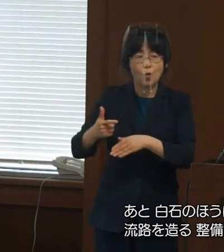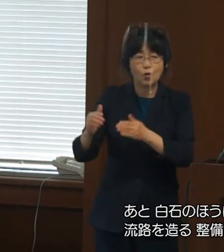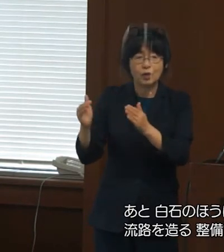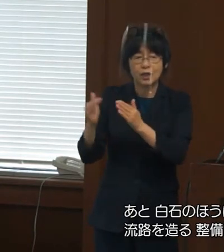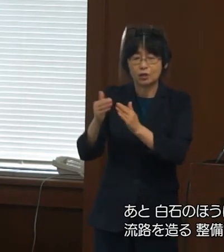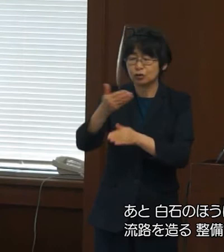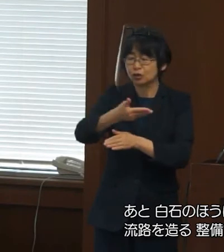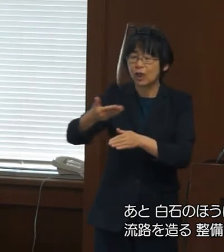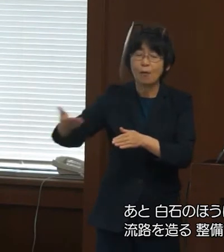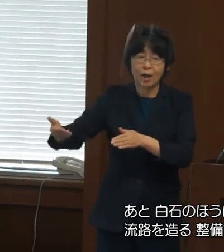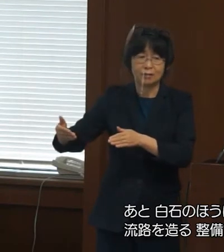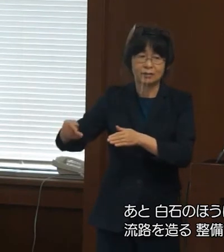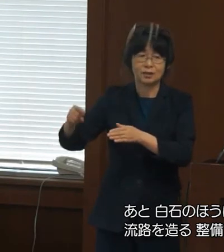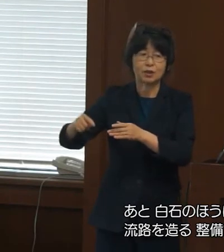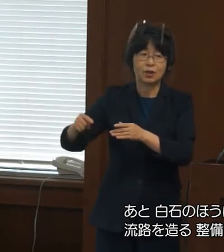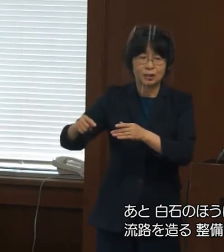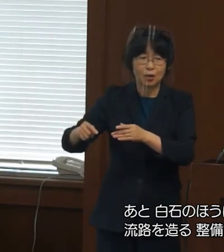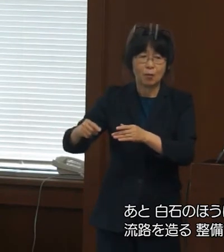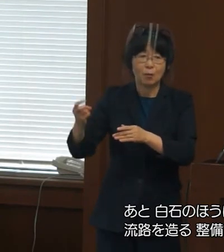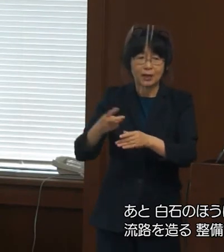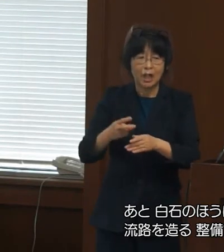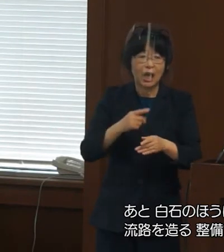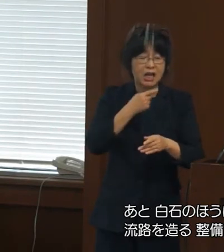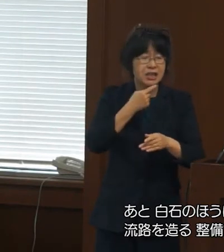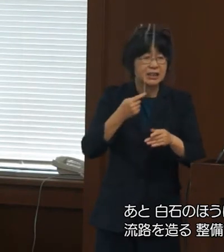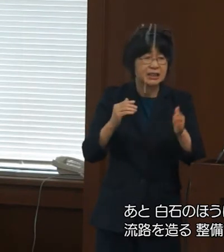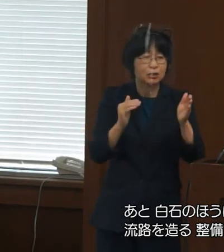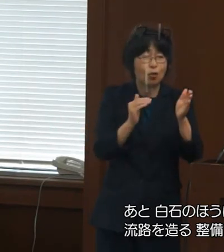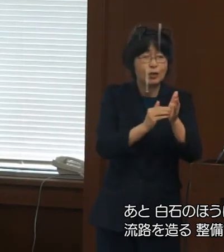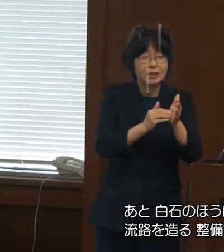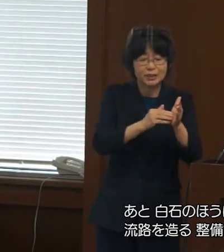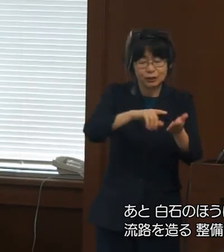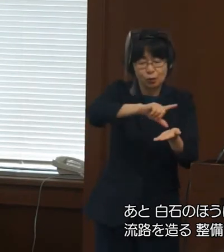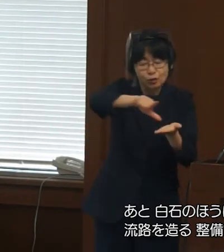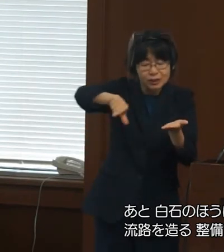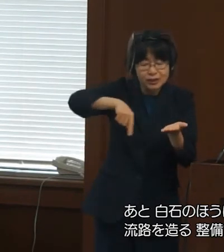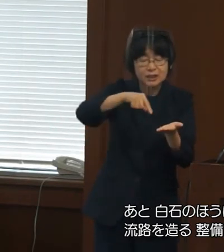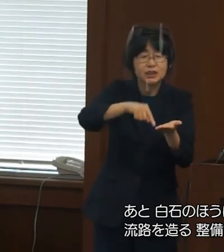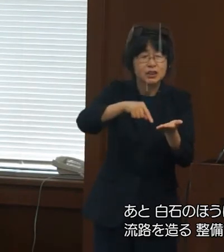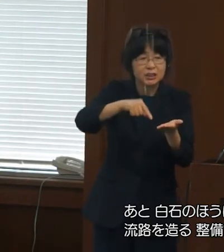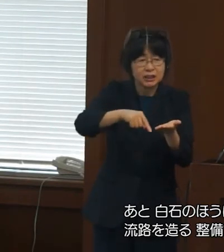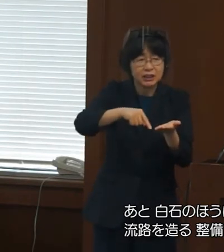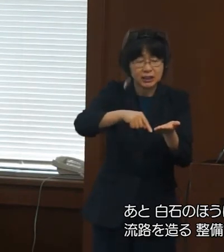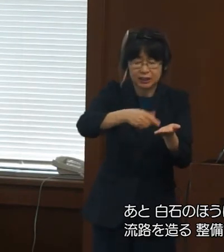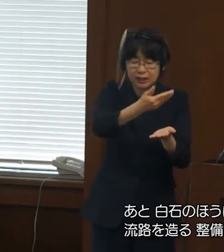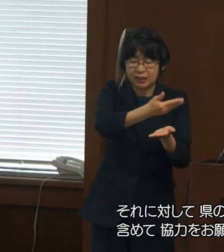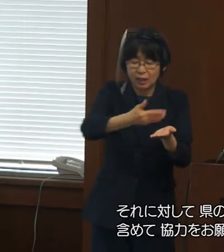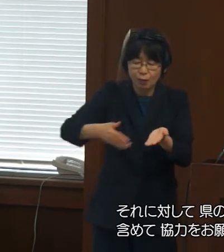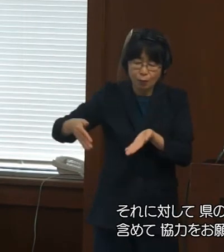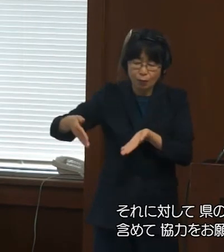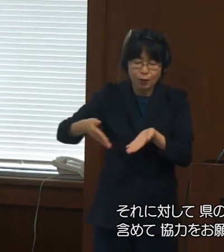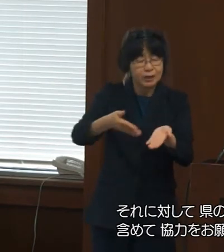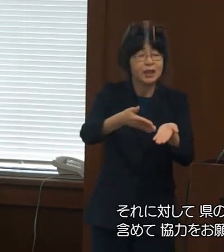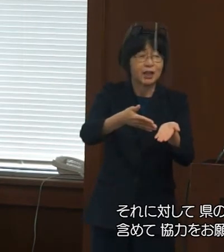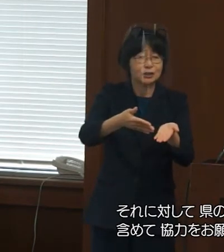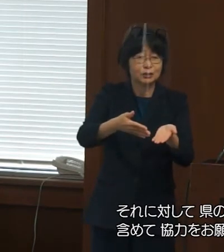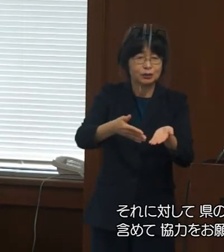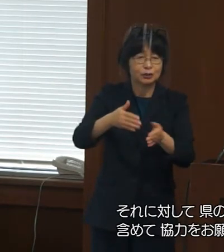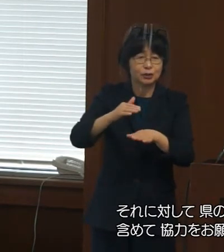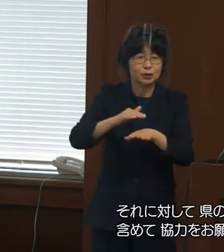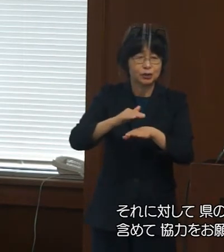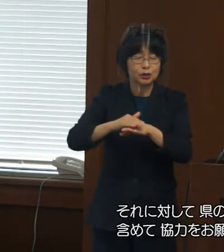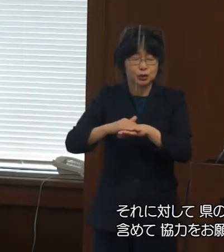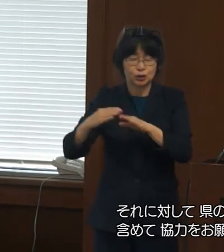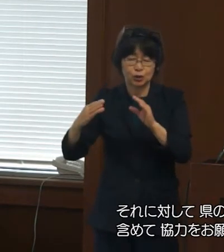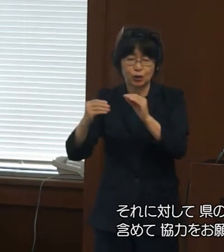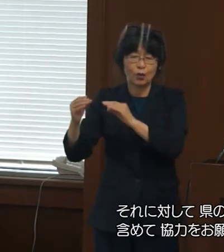方に、有明海に水を流す流路を作る、整備するという話があって、あとそれに対して県の方に